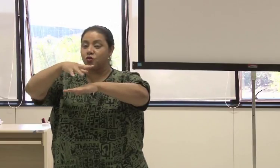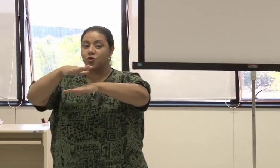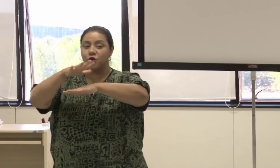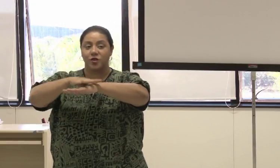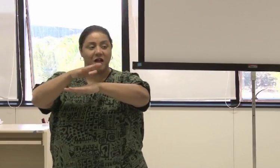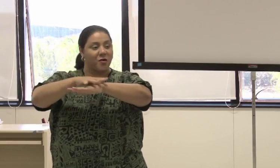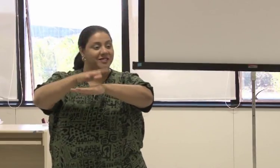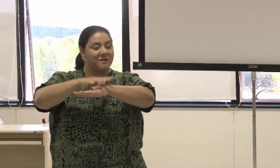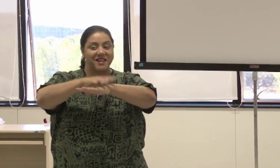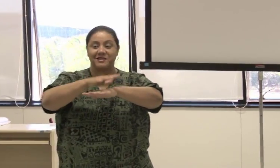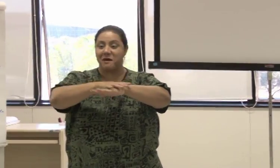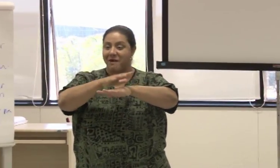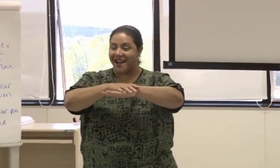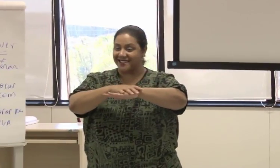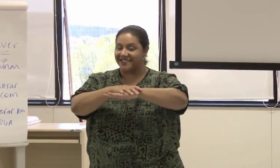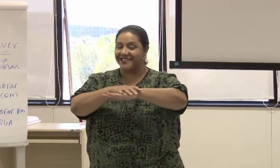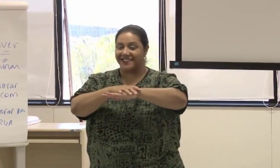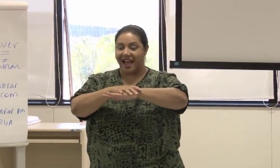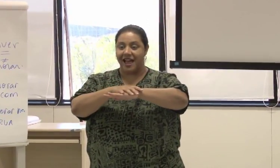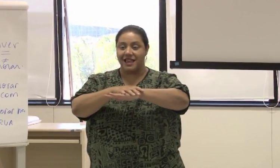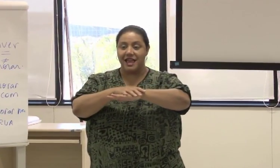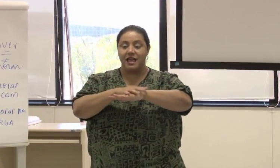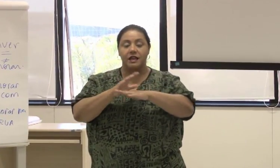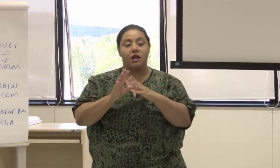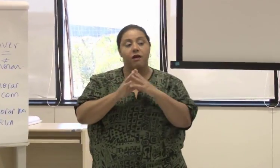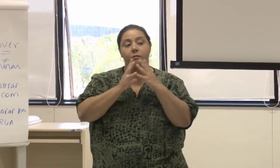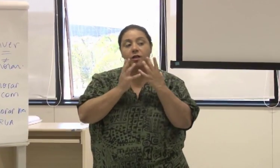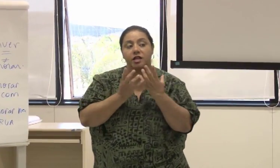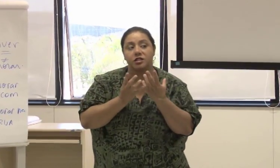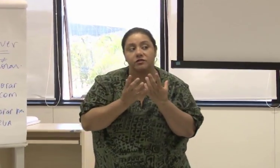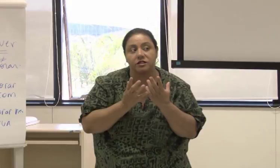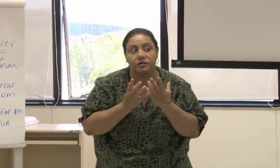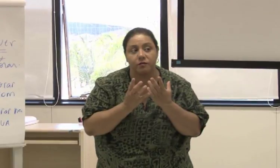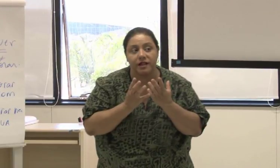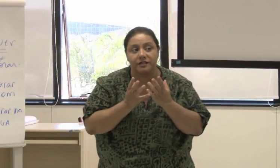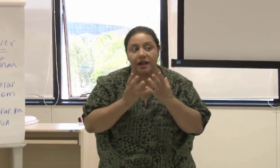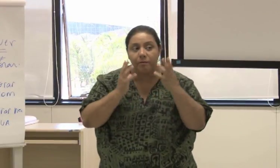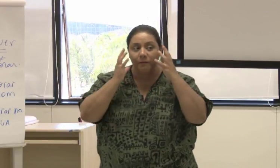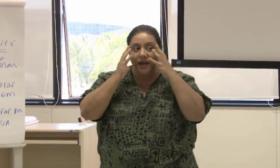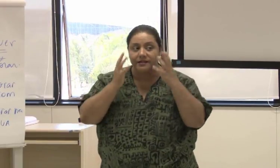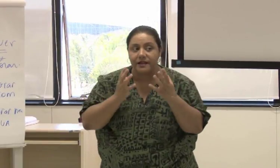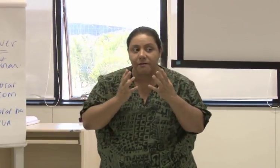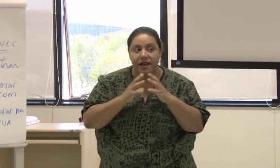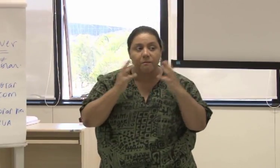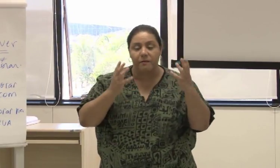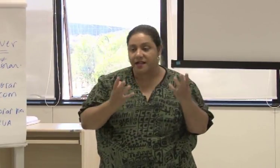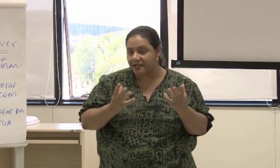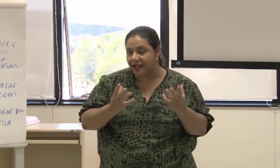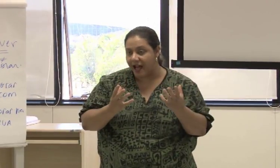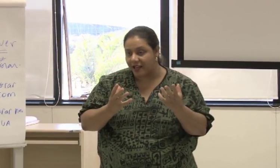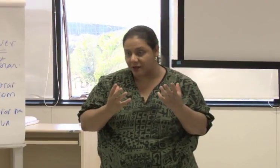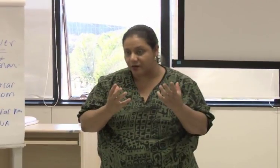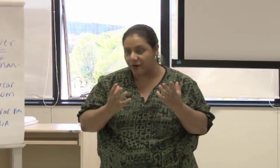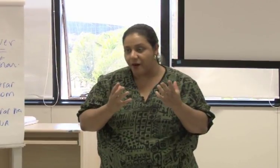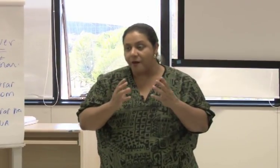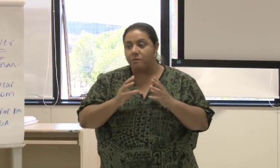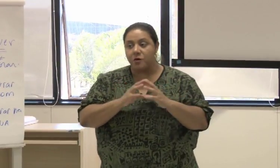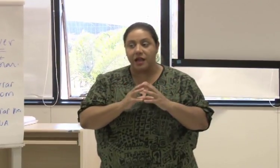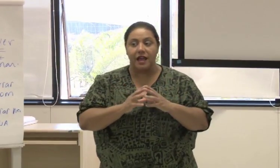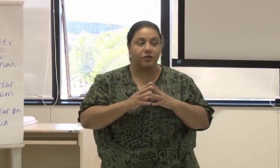Tudo está com essa mesma base, tá? Então, é importante que vocês comecem a perceber e pensar isso. Porque nós